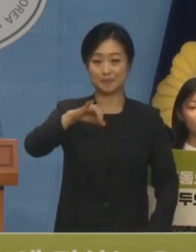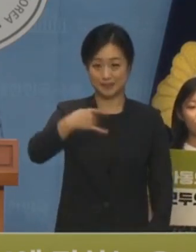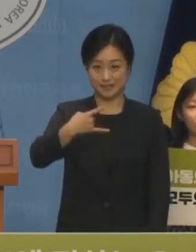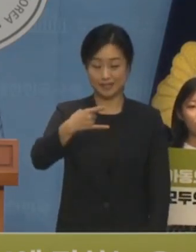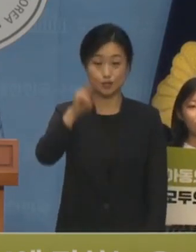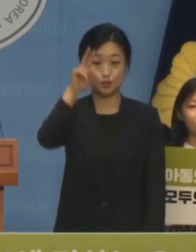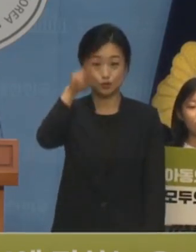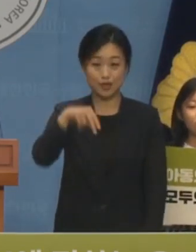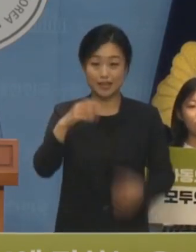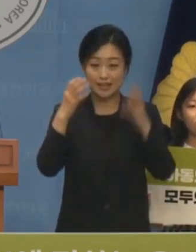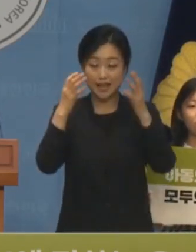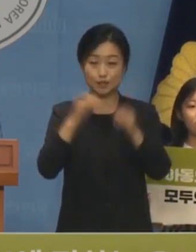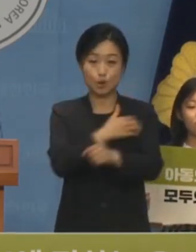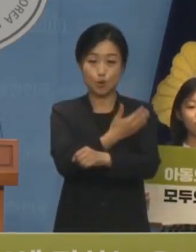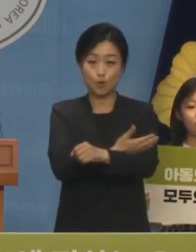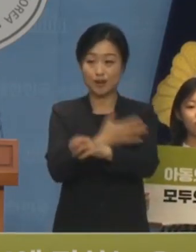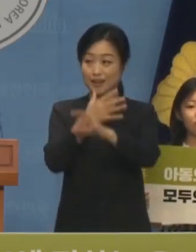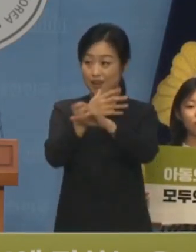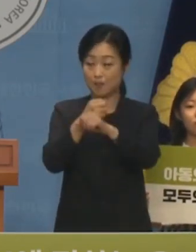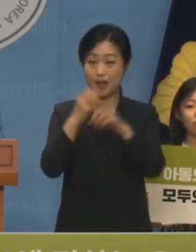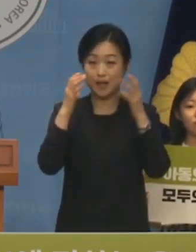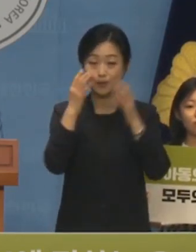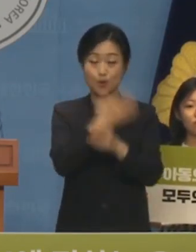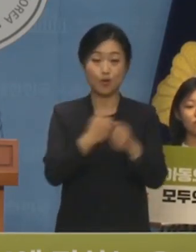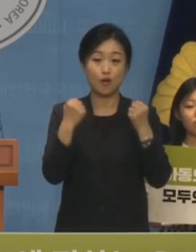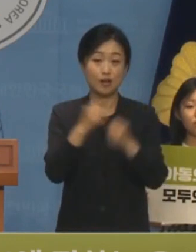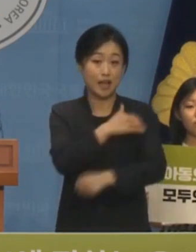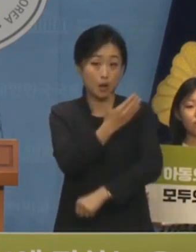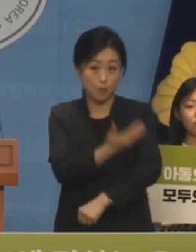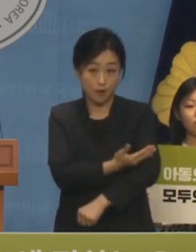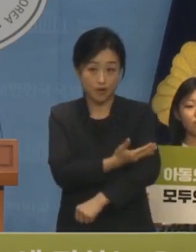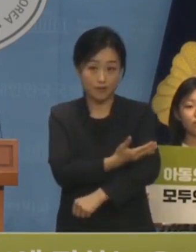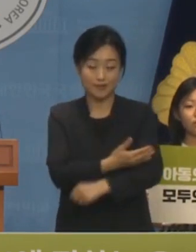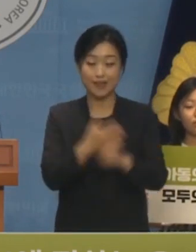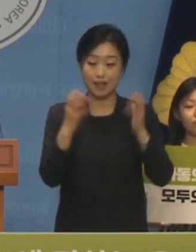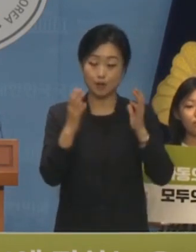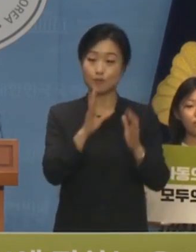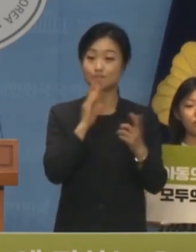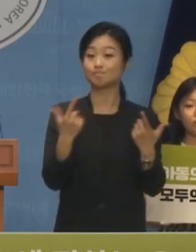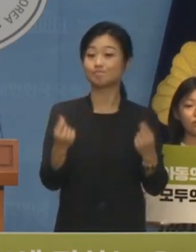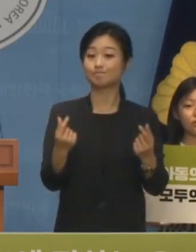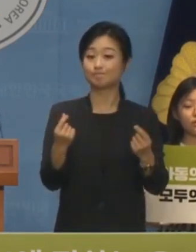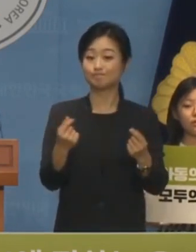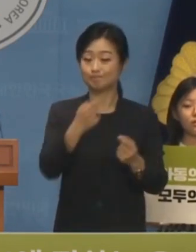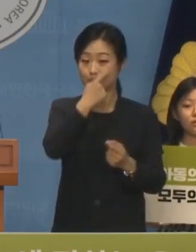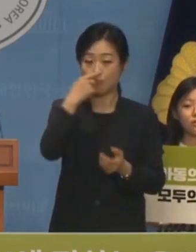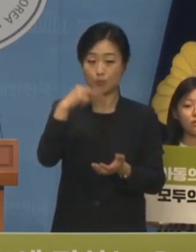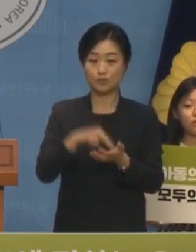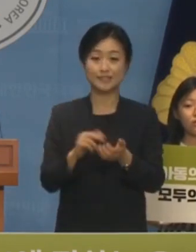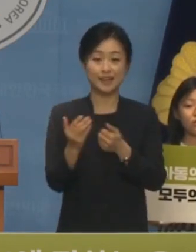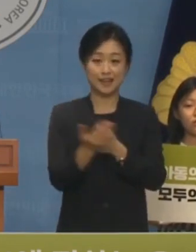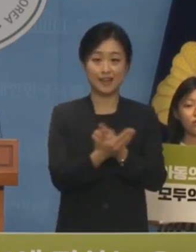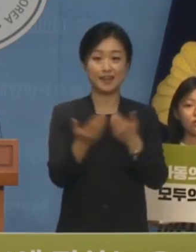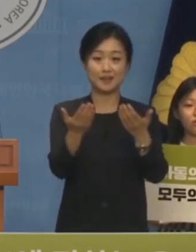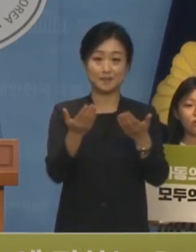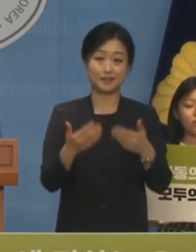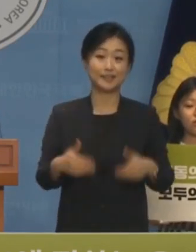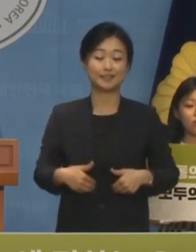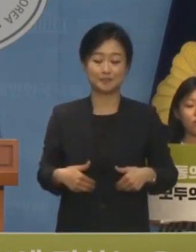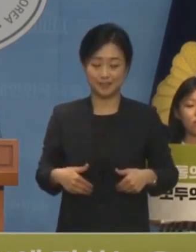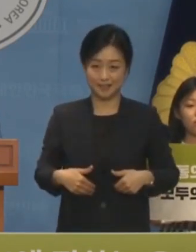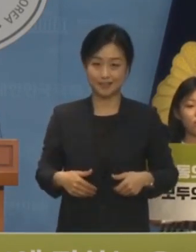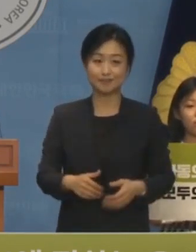유엔 아동권리협약에서는 아동의 건강권을 아동이 마땅히 보장받아야 할 권리로 명확히 규정하고